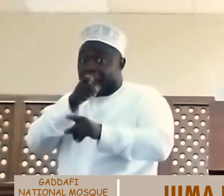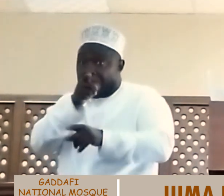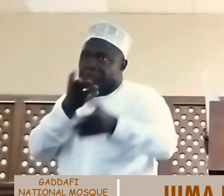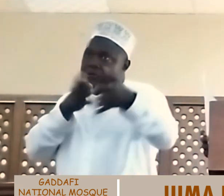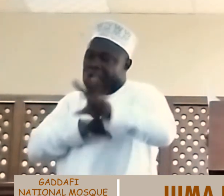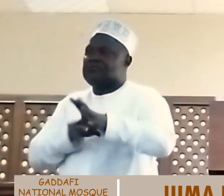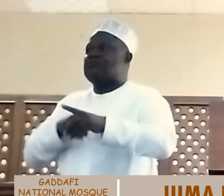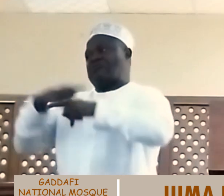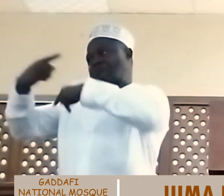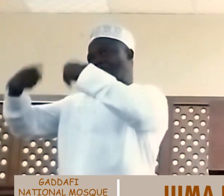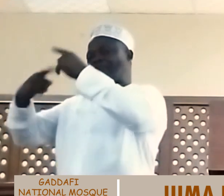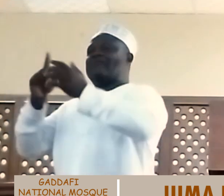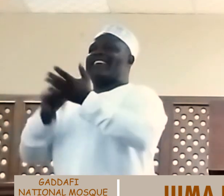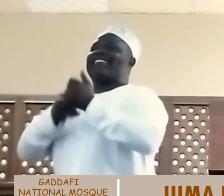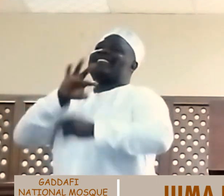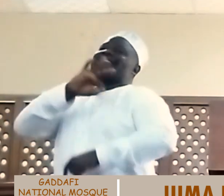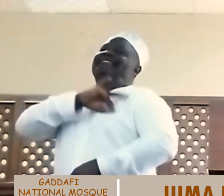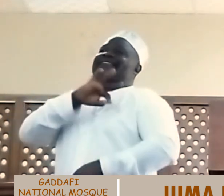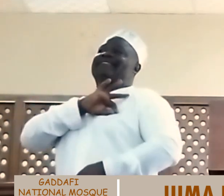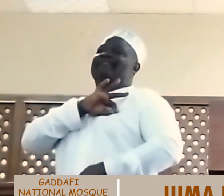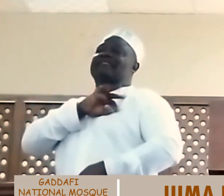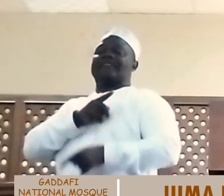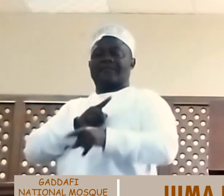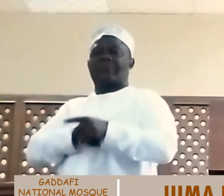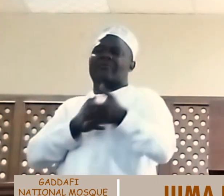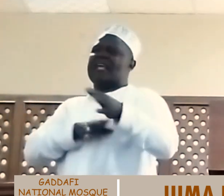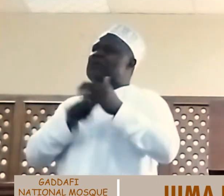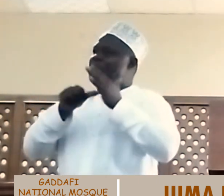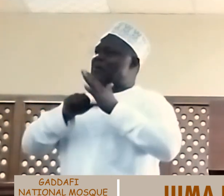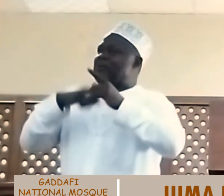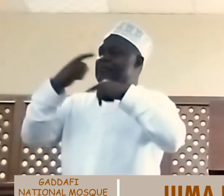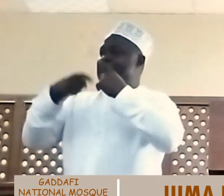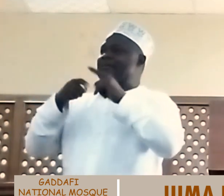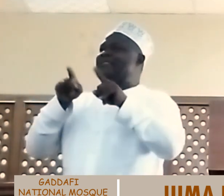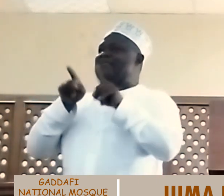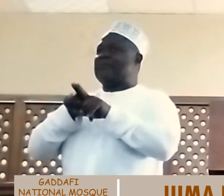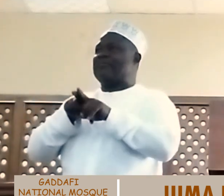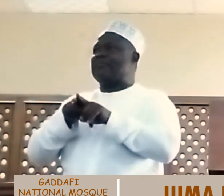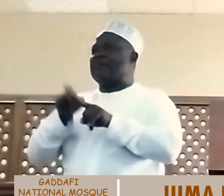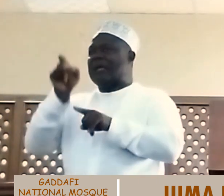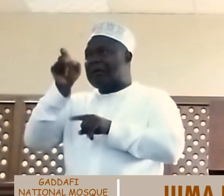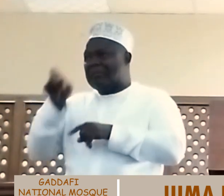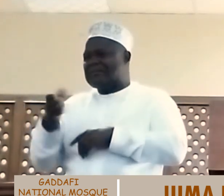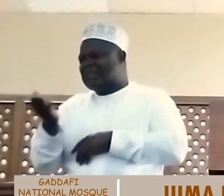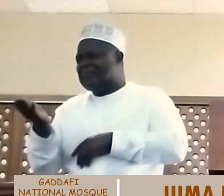baganyulwa aw ajira nahran oba omuntu oyo nga yasima